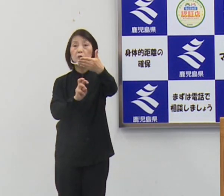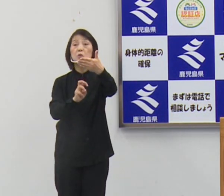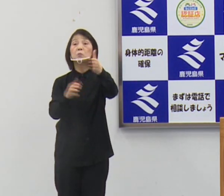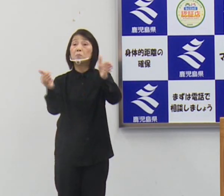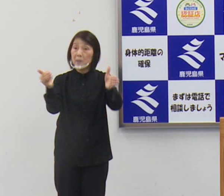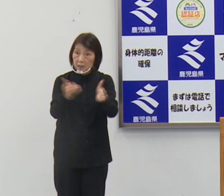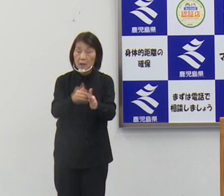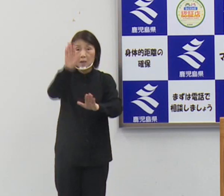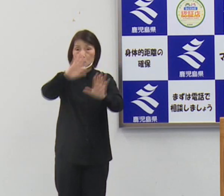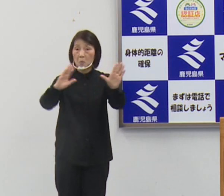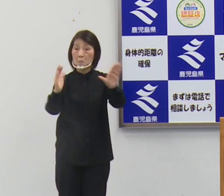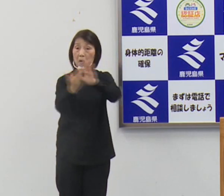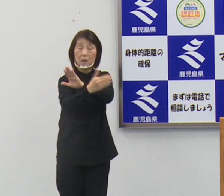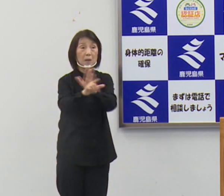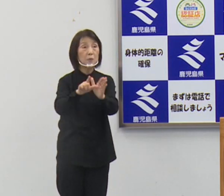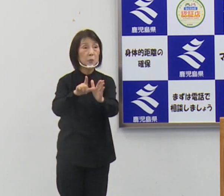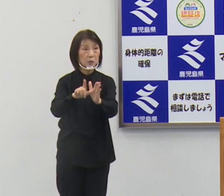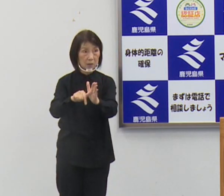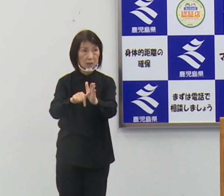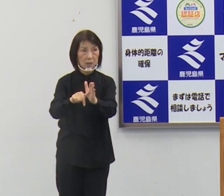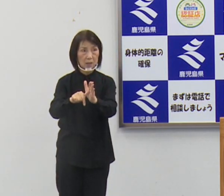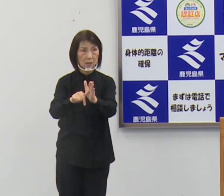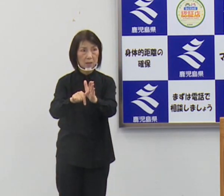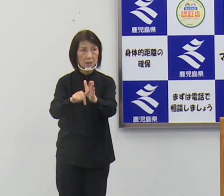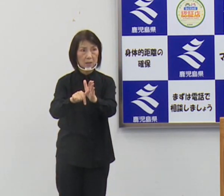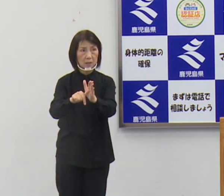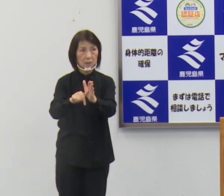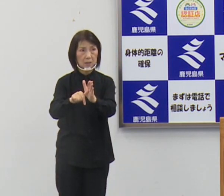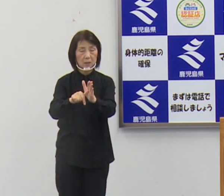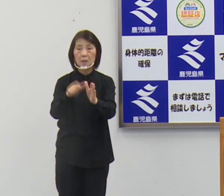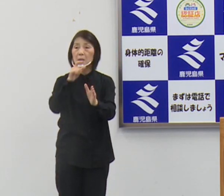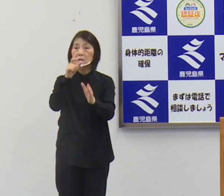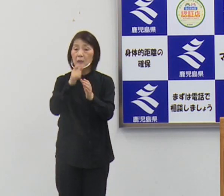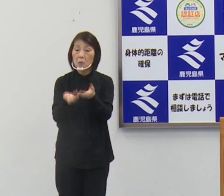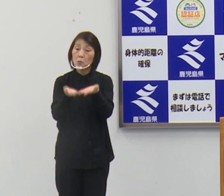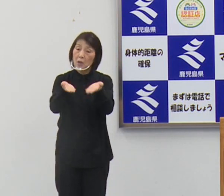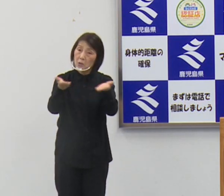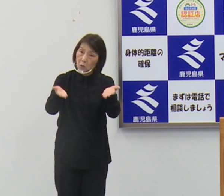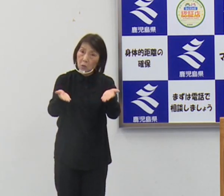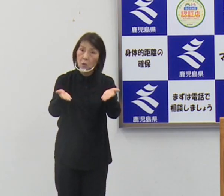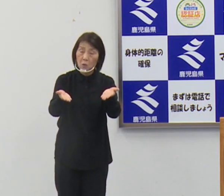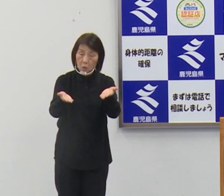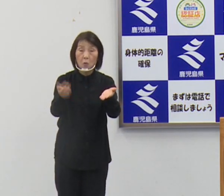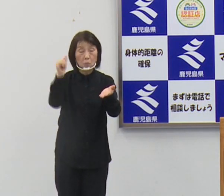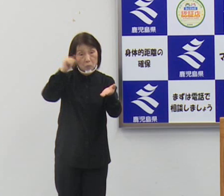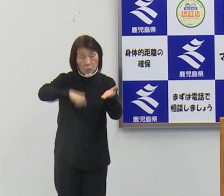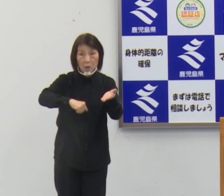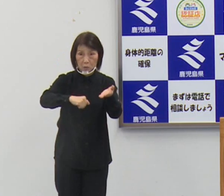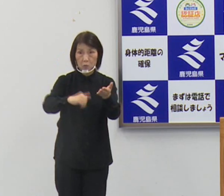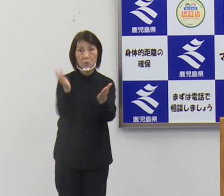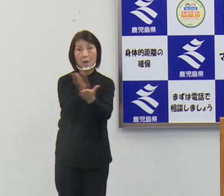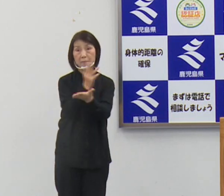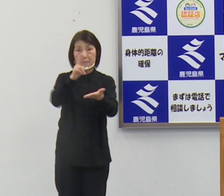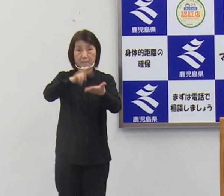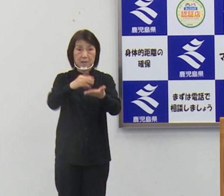ば、その酒の提供を認めるといったような判断をすることがあるのかどうか、お伺いさせて